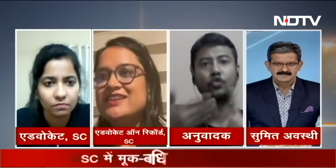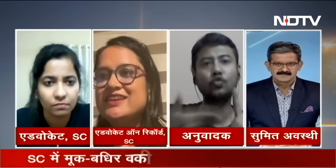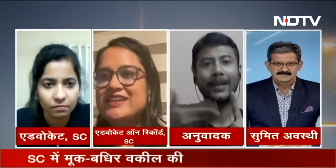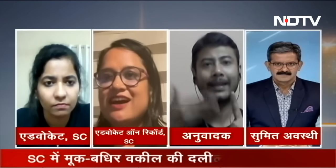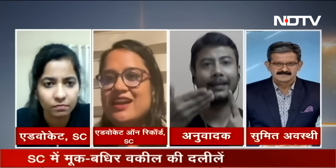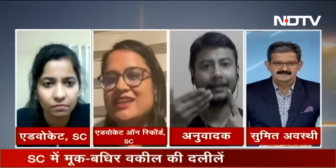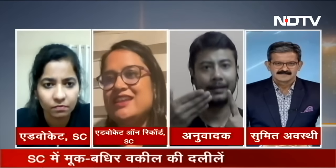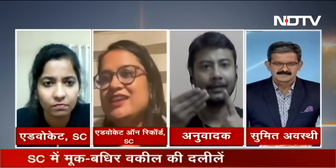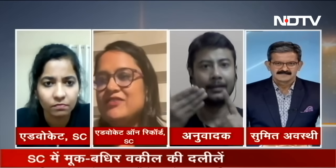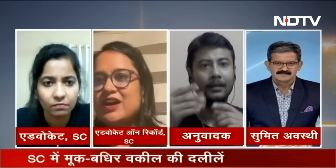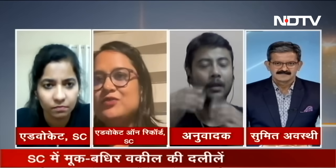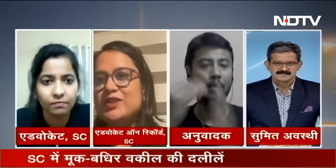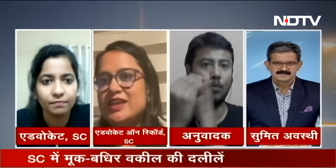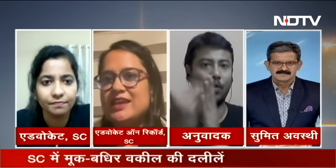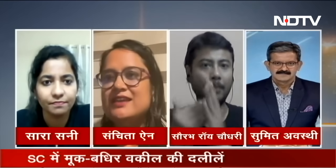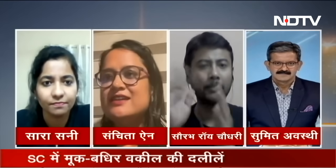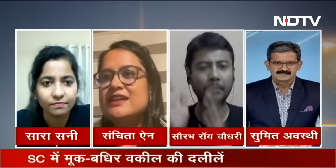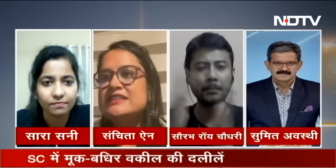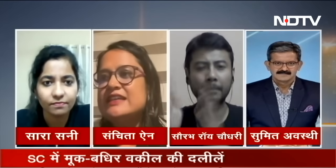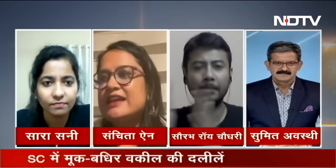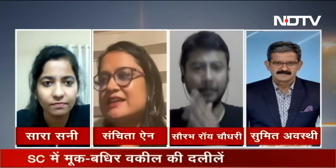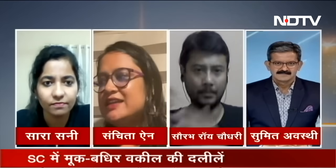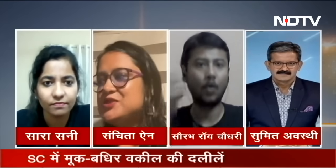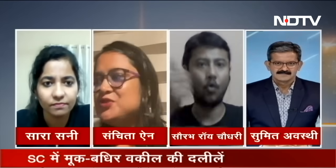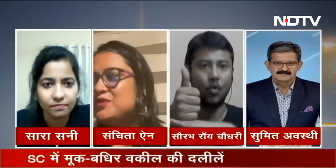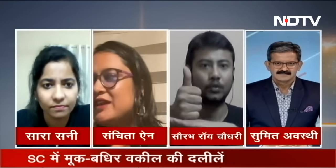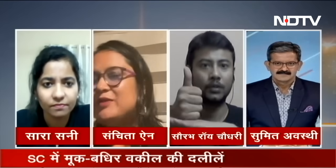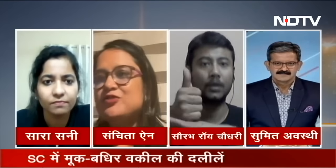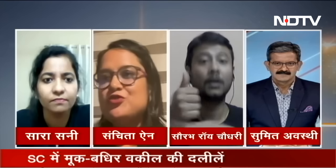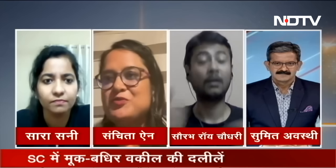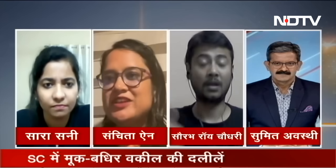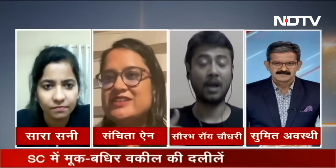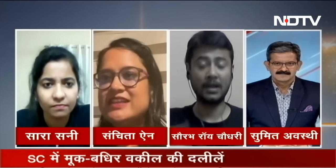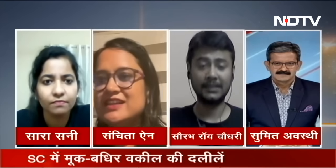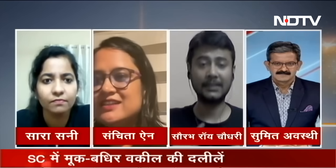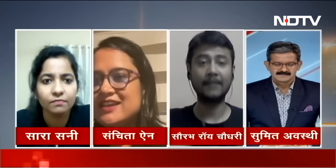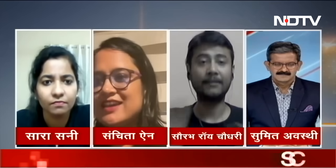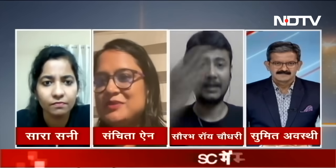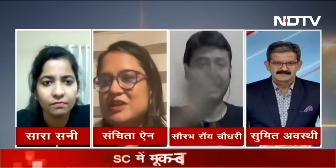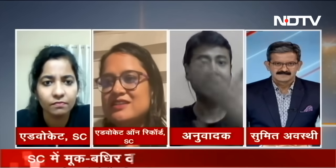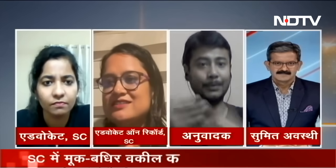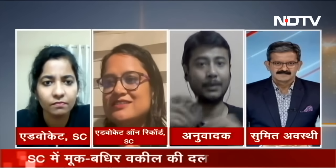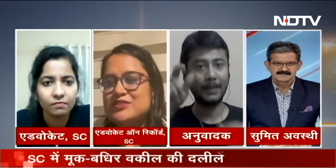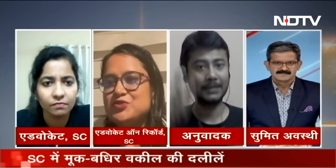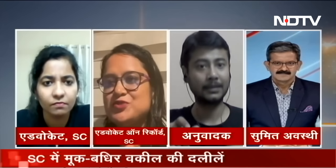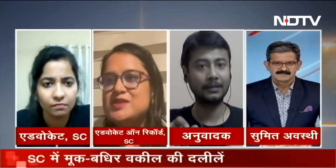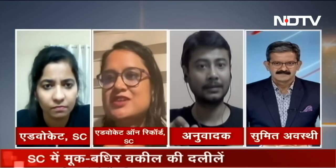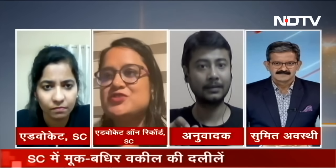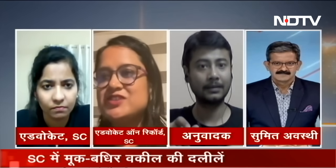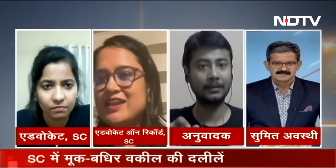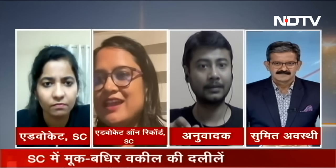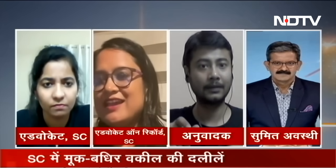देखती थी कि अरे यहाँ ये नहीं है, वहां वो नहीं है। ठीक है, कलीग्स तो कई बार कोऑपरेट नहीं करते हैं, मगर